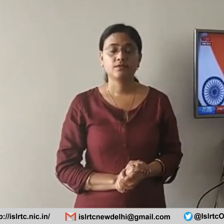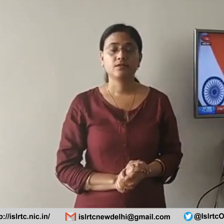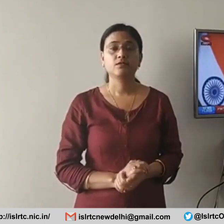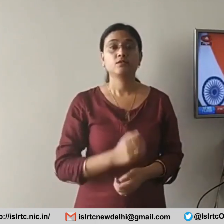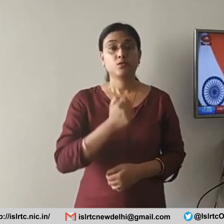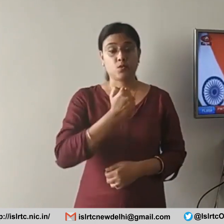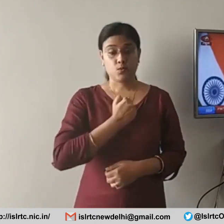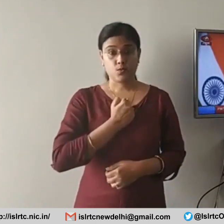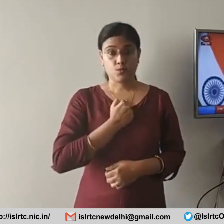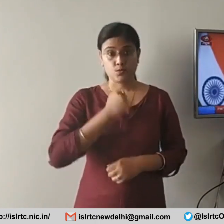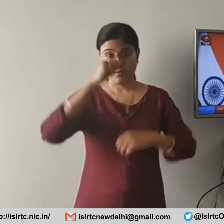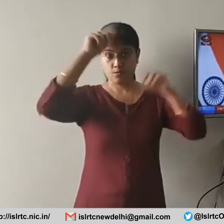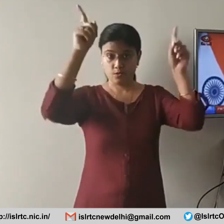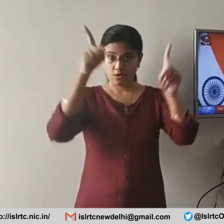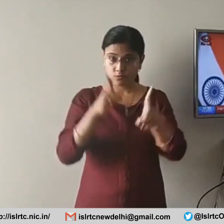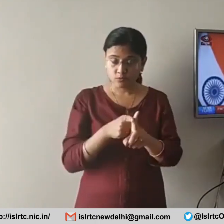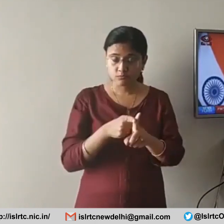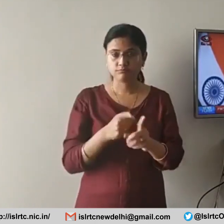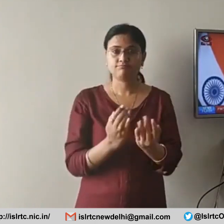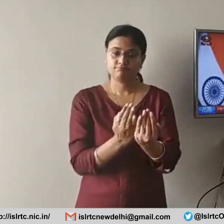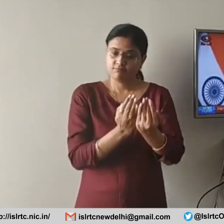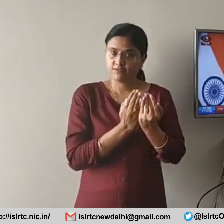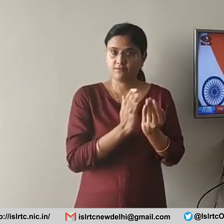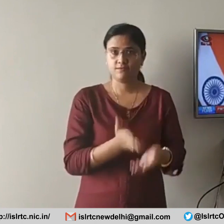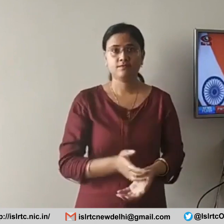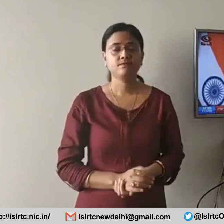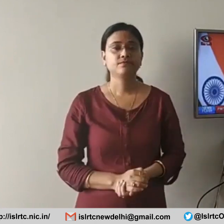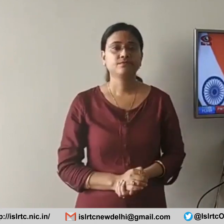हमारे इस भारतवर्ष को बचाया है।